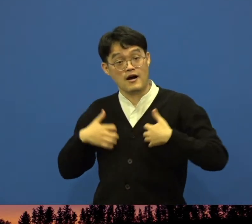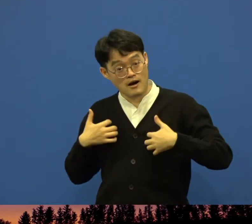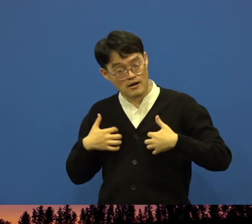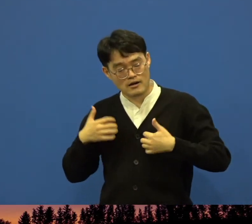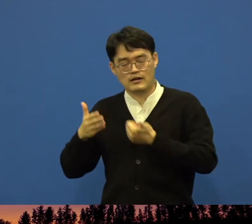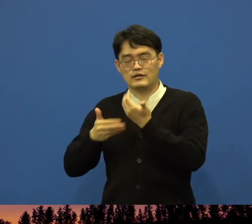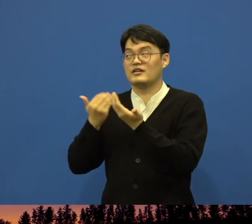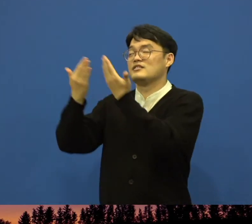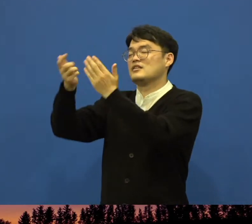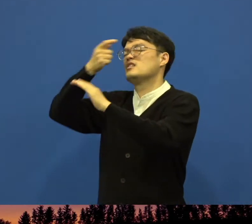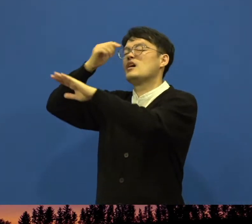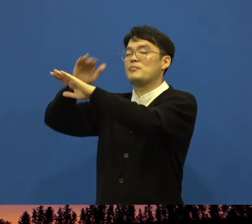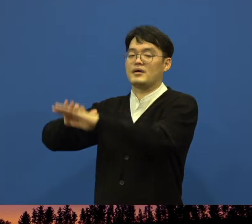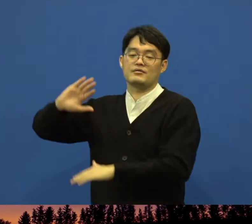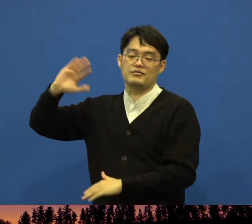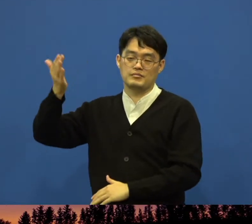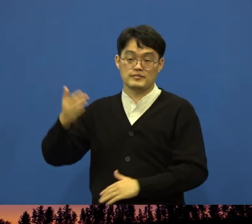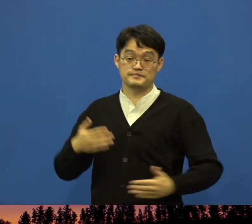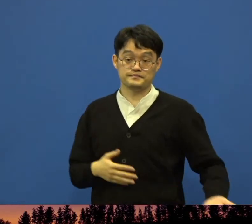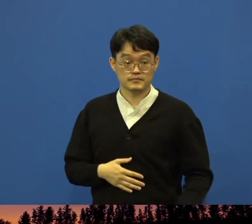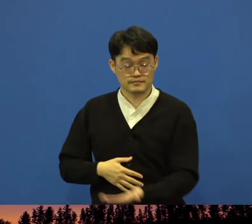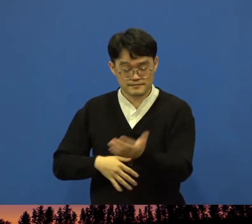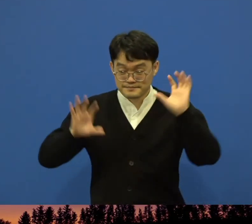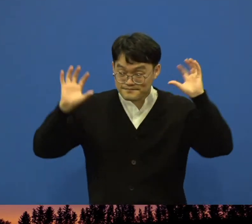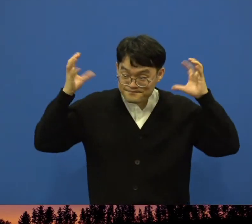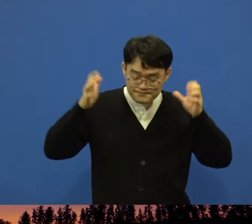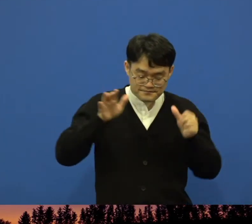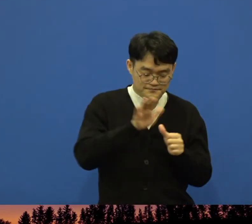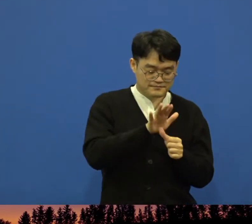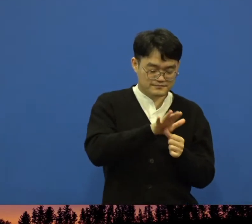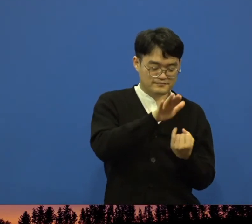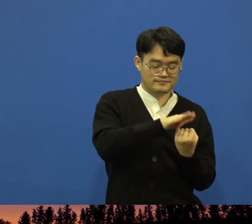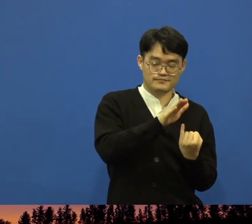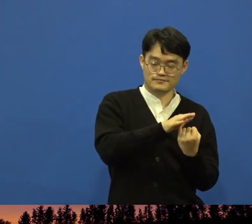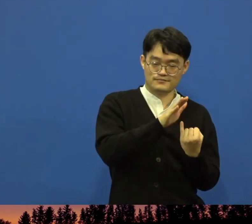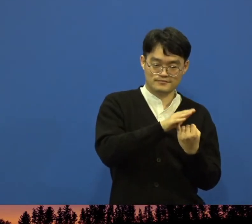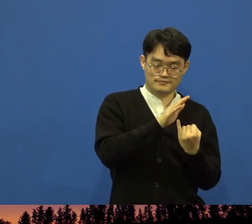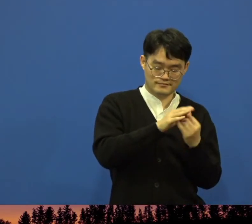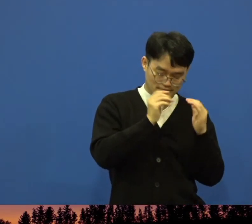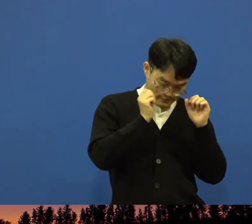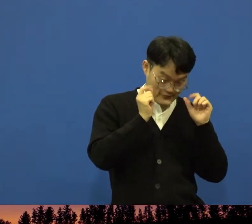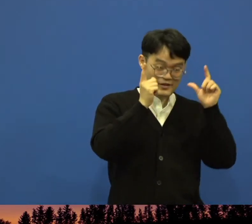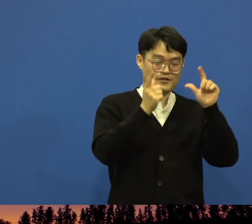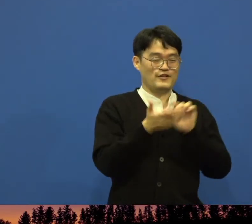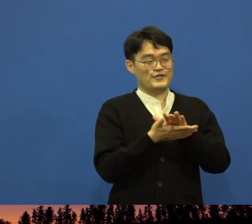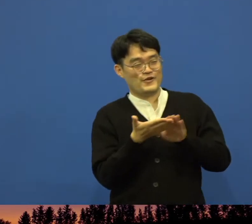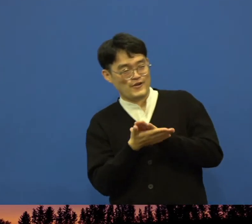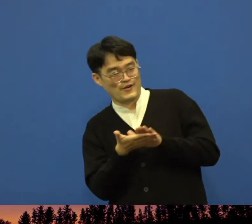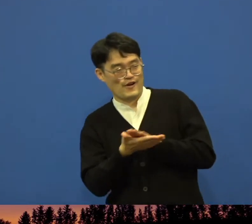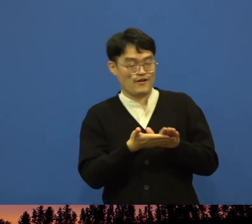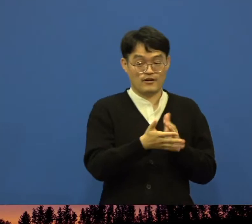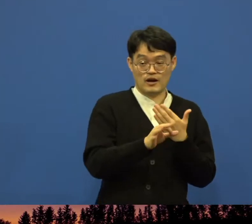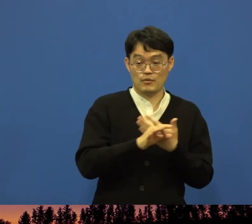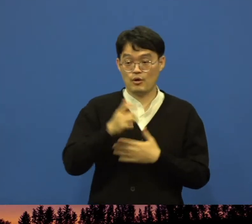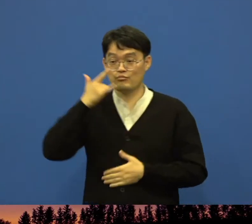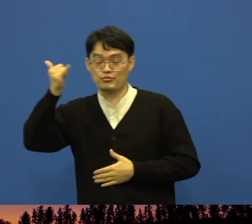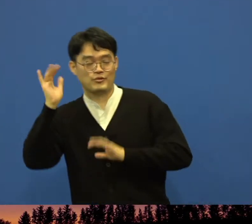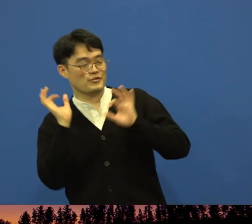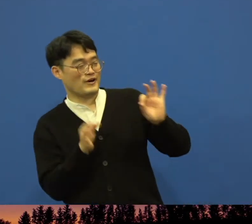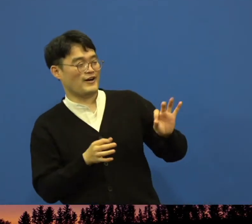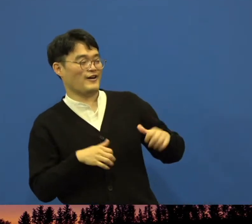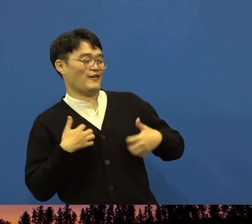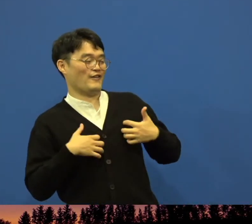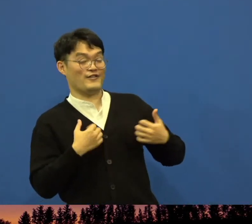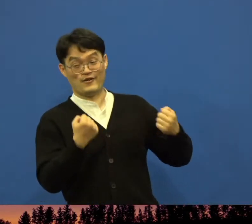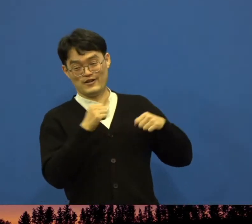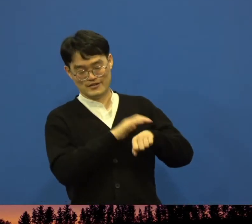예배가 되는 거죠. 어린 아이들이 집에 깨어가지고 막 놀면요, 아빠, 엄마가 기뻐요. 건강하게 막